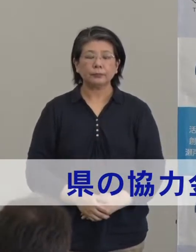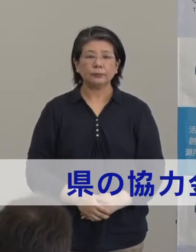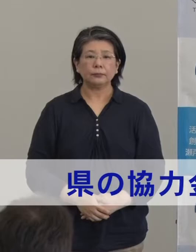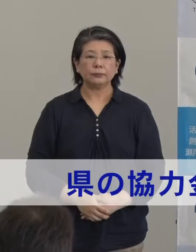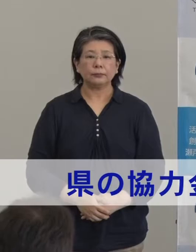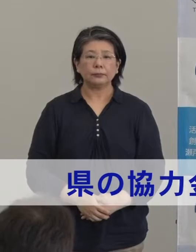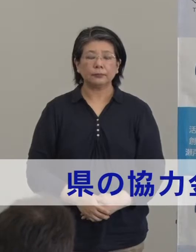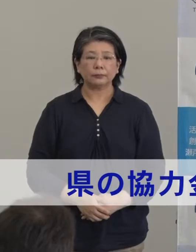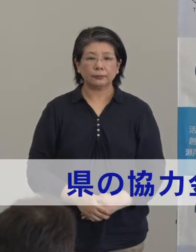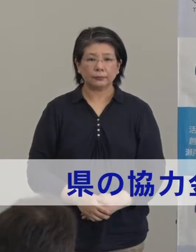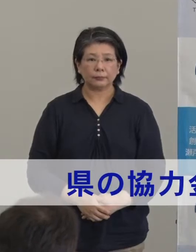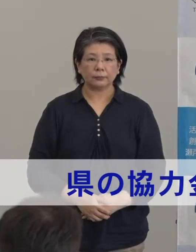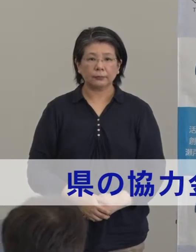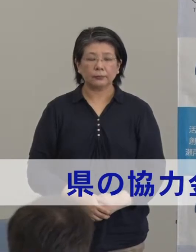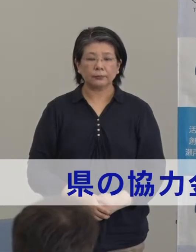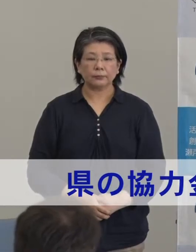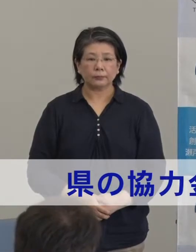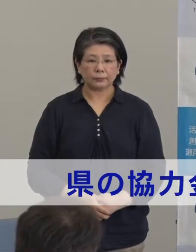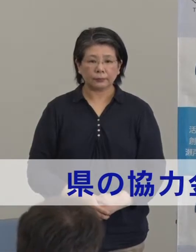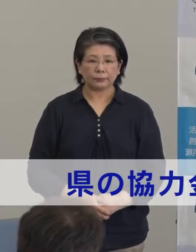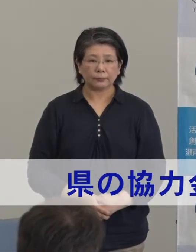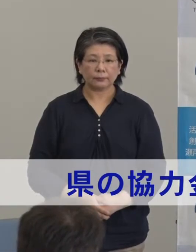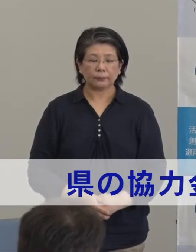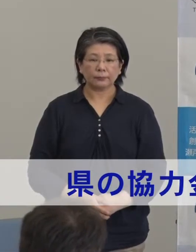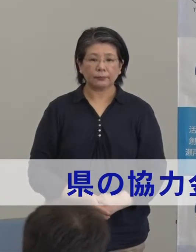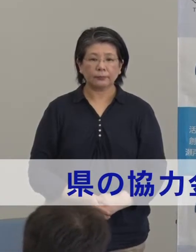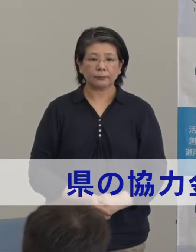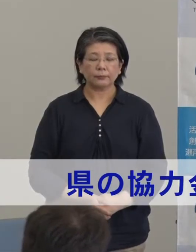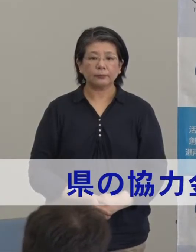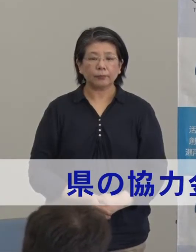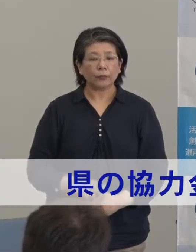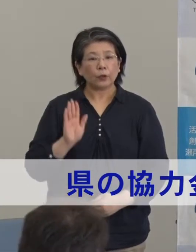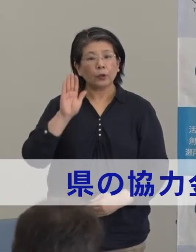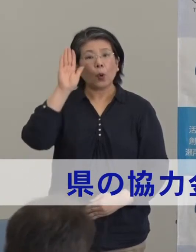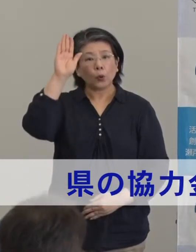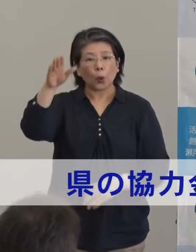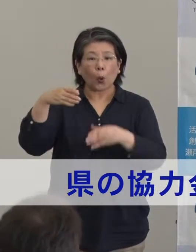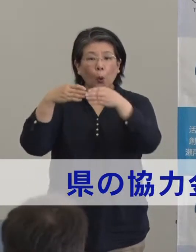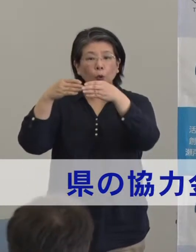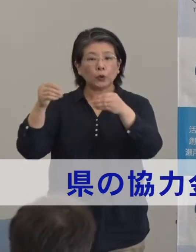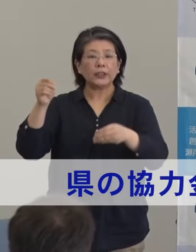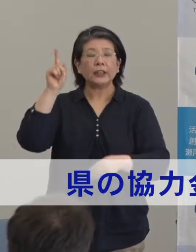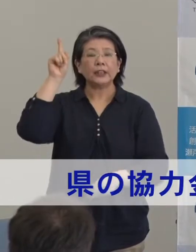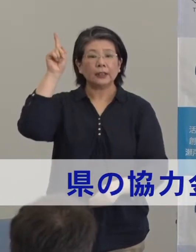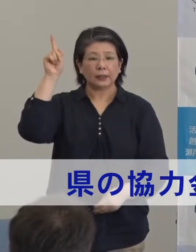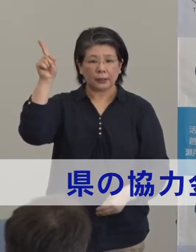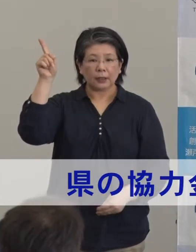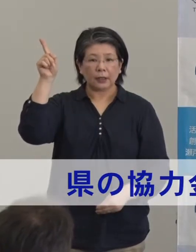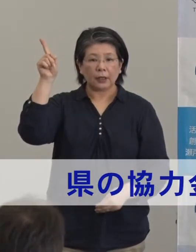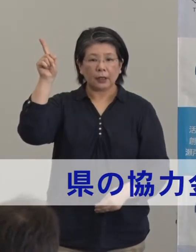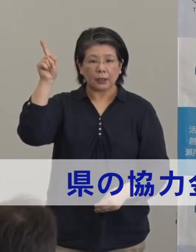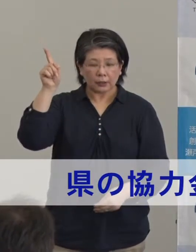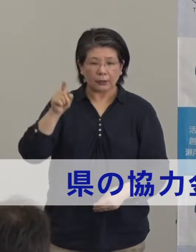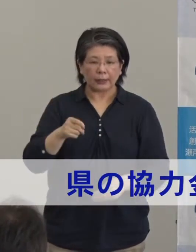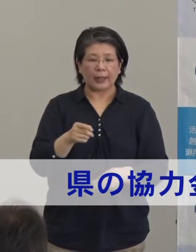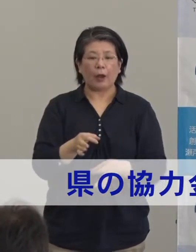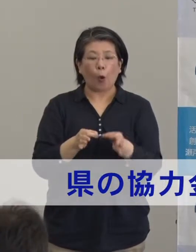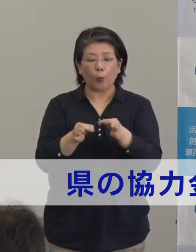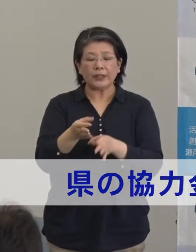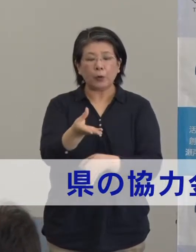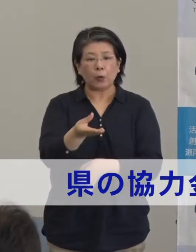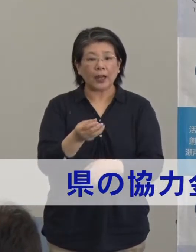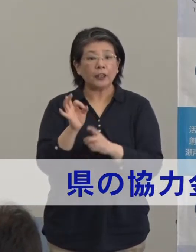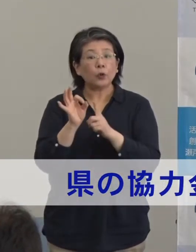あ、そのような形で市としてもできるだけやってきまいたい。また今後国の方で、国の方の賃料補助とか、ある